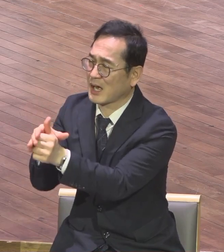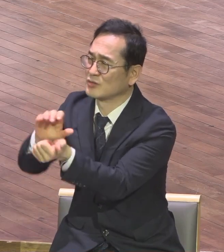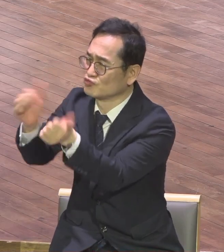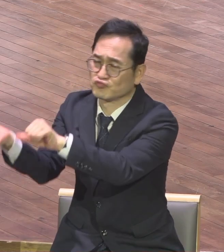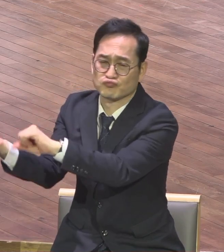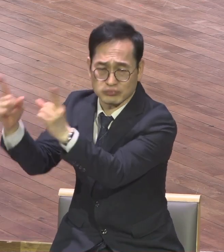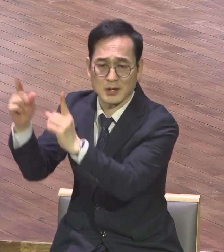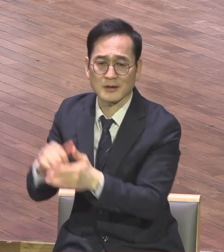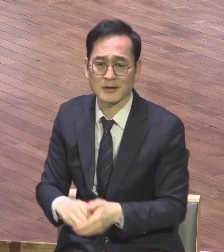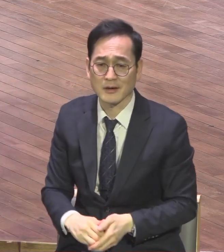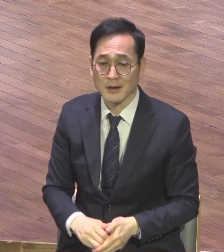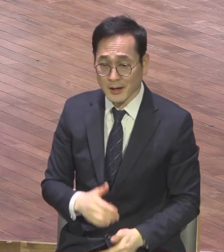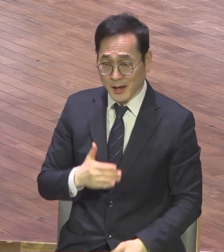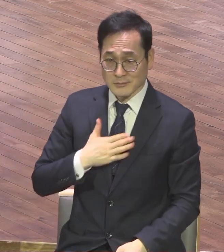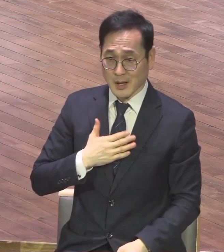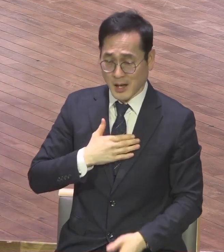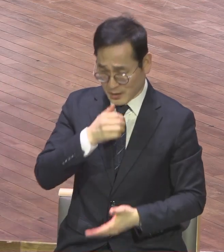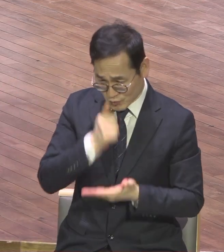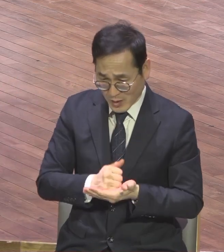문제가 완벽하게 해결했다는